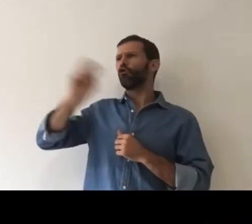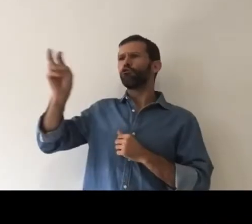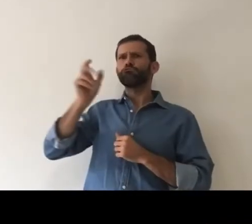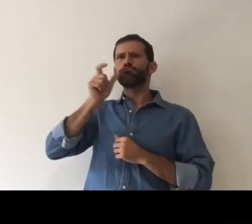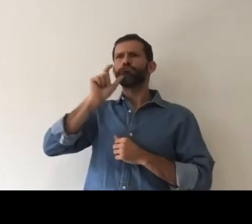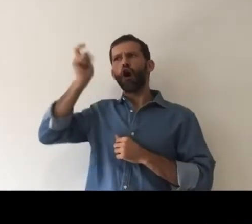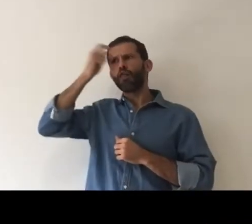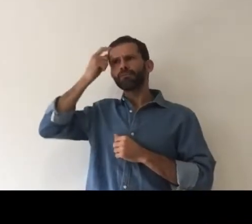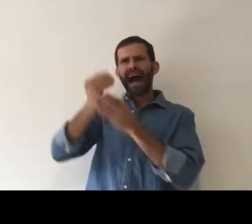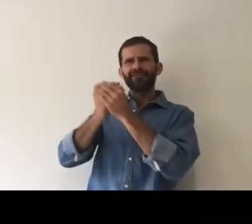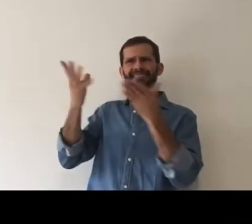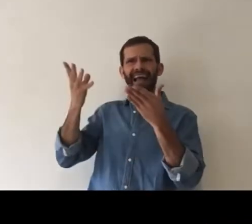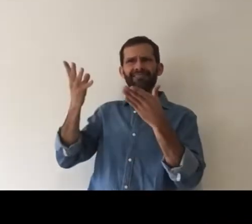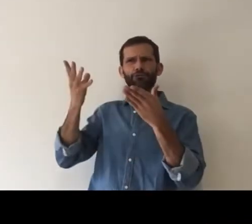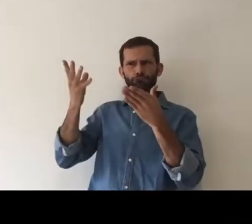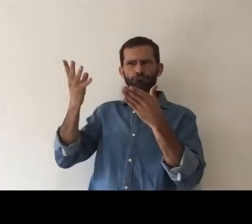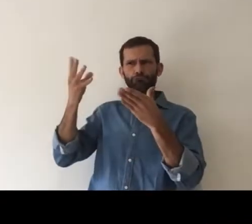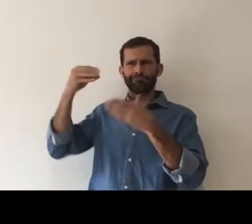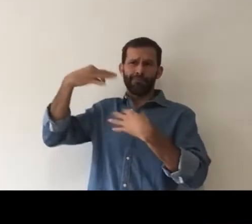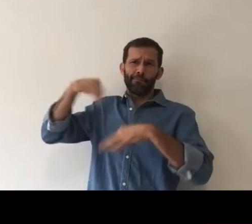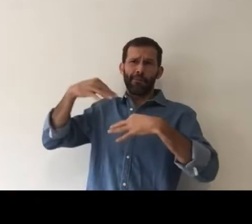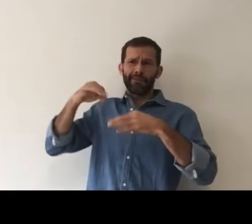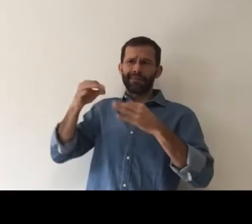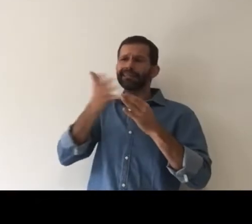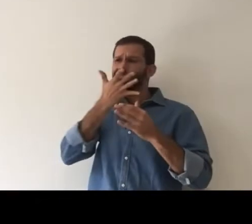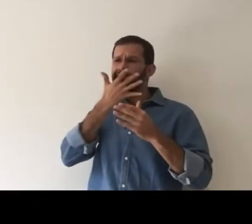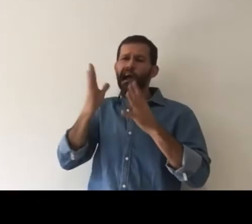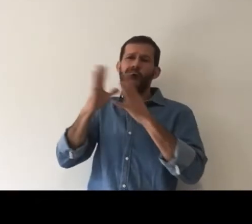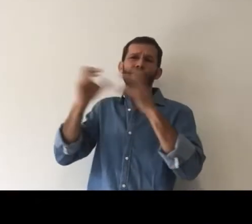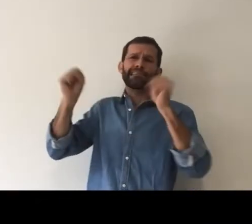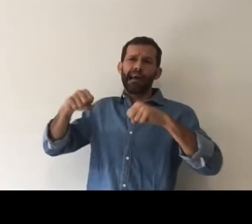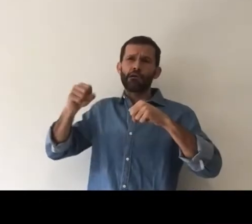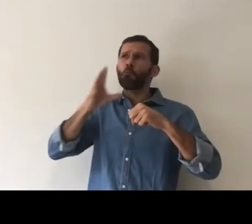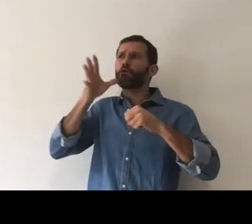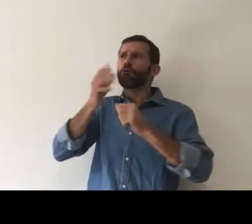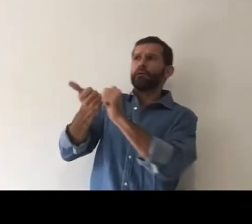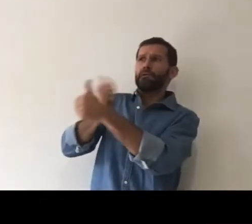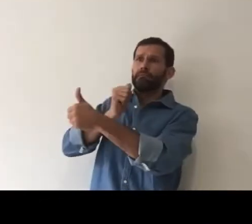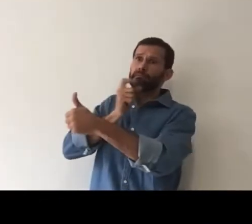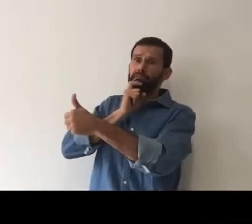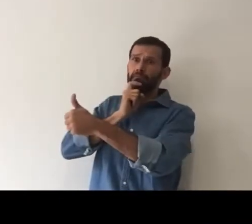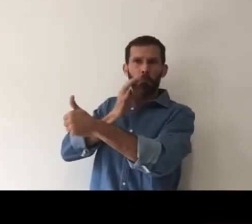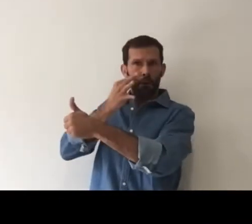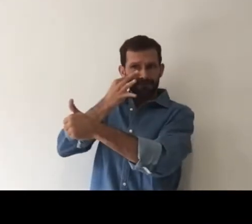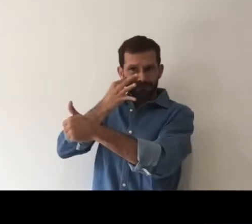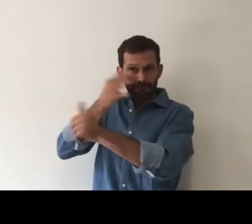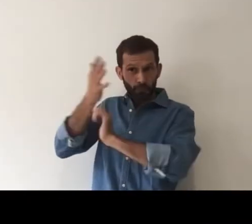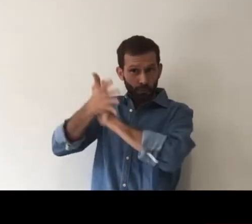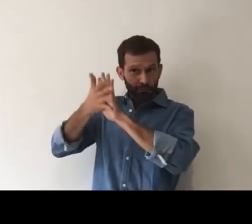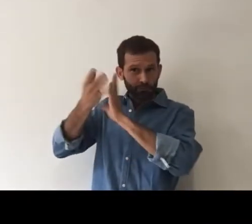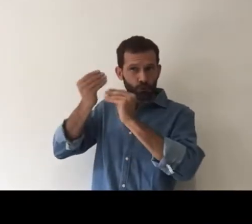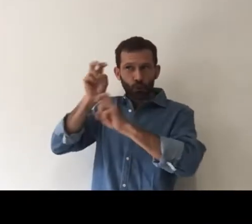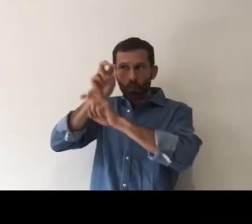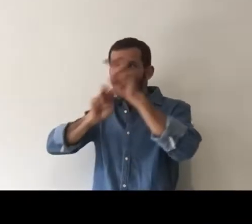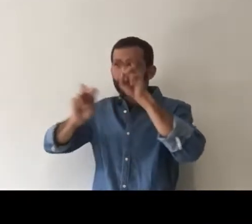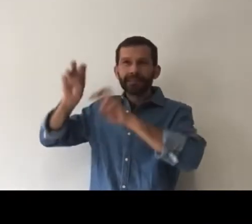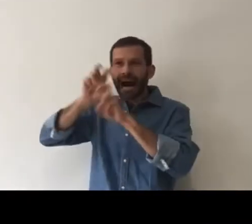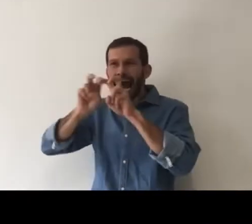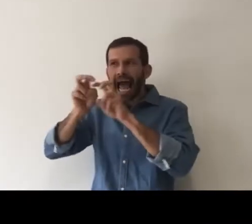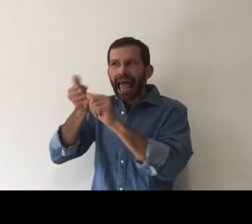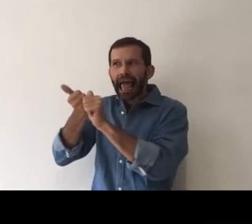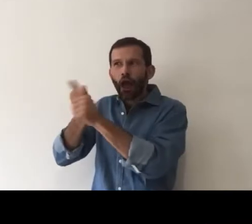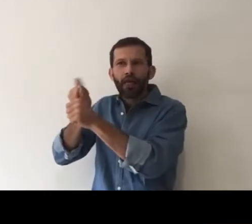elementos concretos, como el signo de coche. Pero ¿qué pasa con los conceptos abstractos, cuyos signos suelen ser arbitrarios más